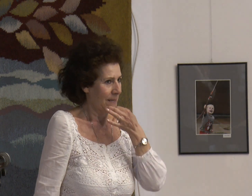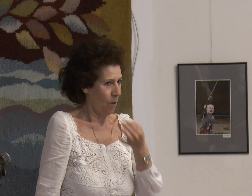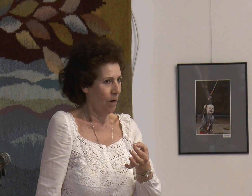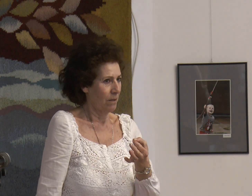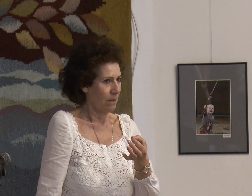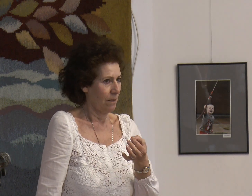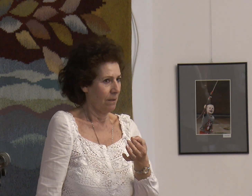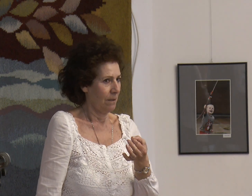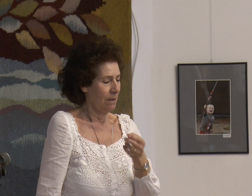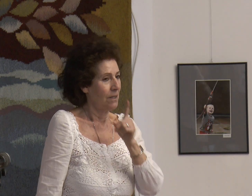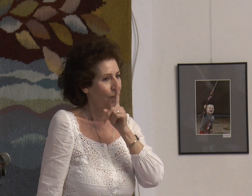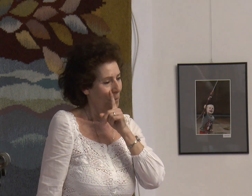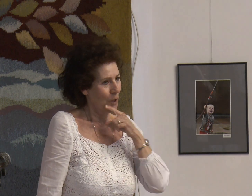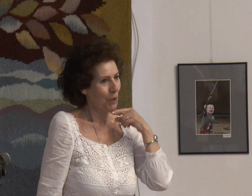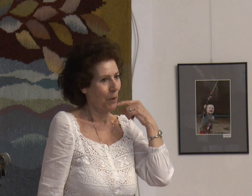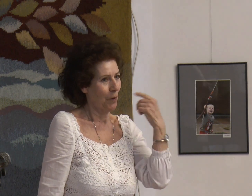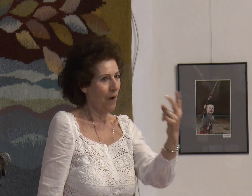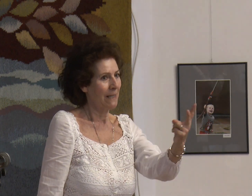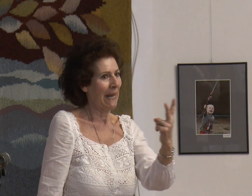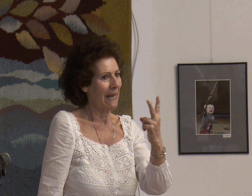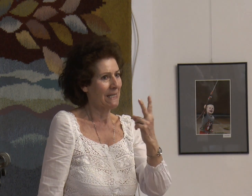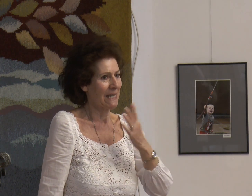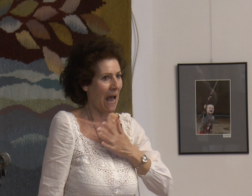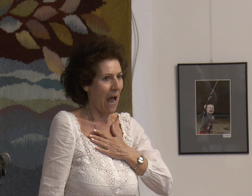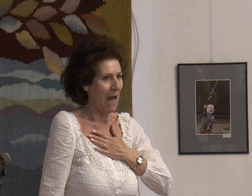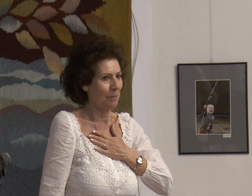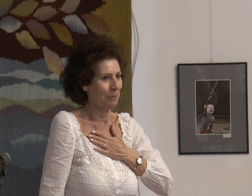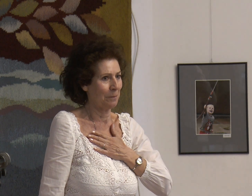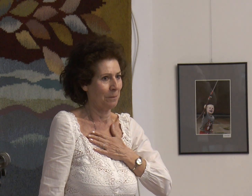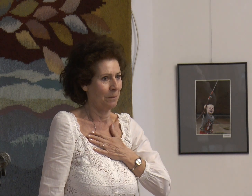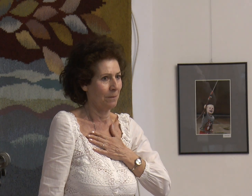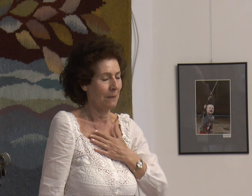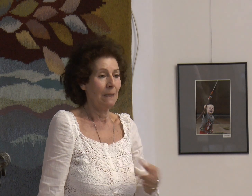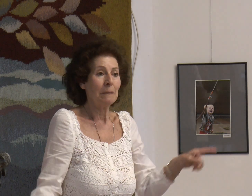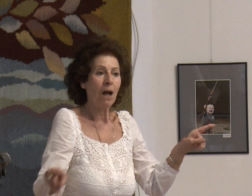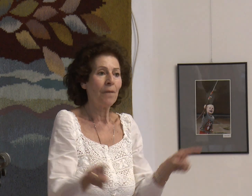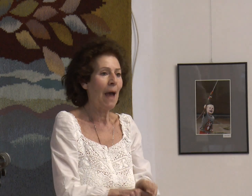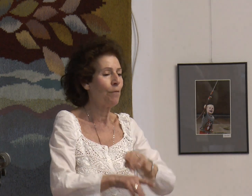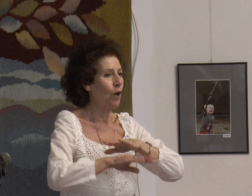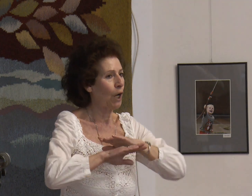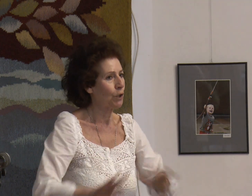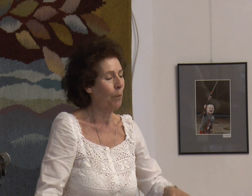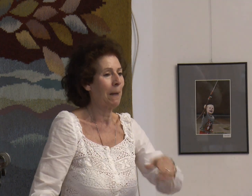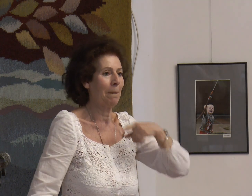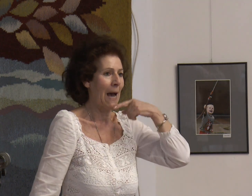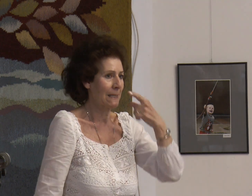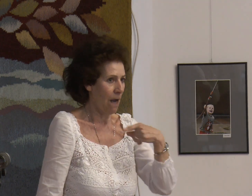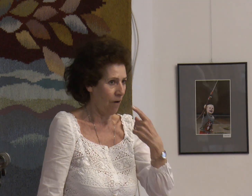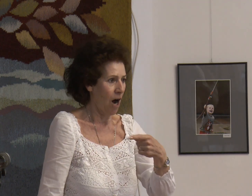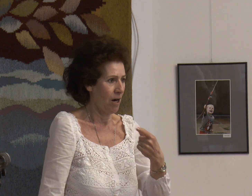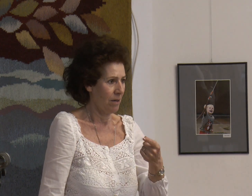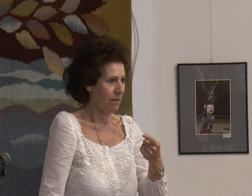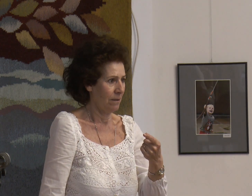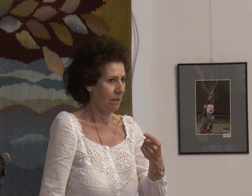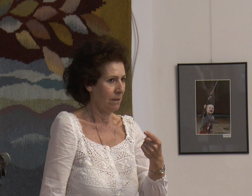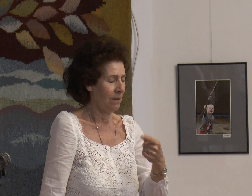Sohasem szól, csak mosolyogva néz rám, mintha nem volna többé más